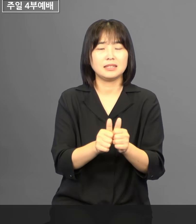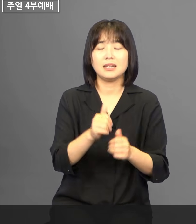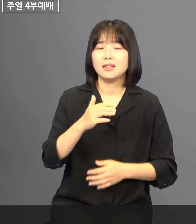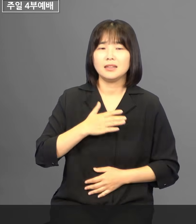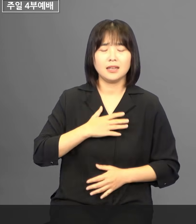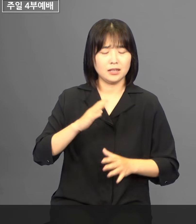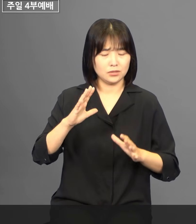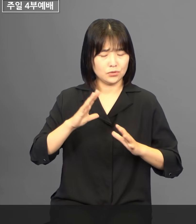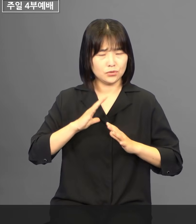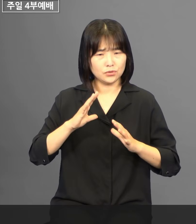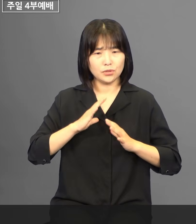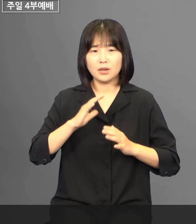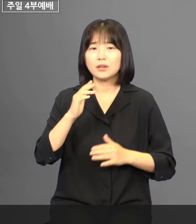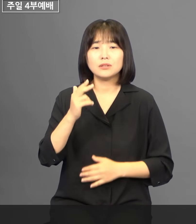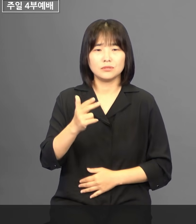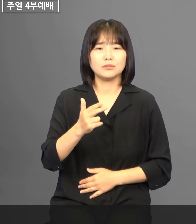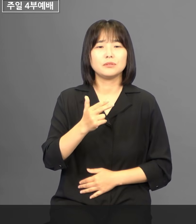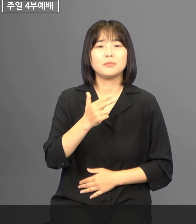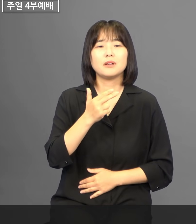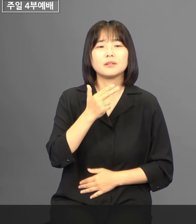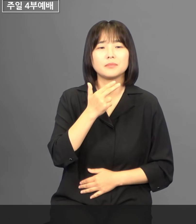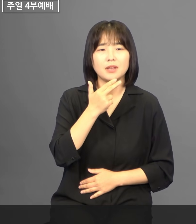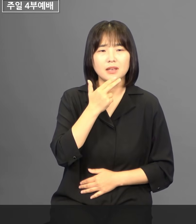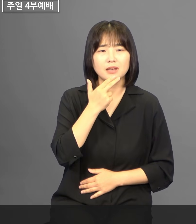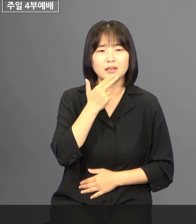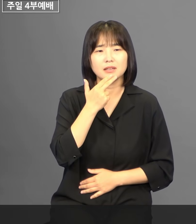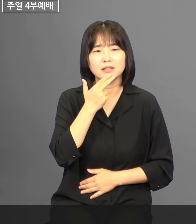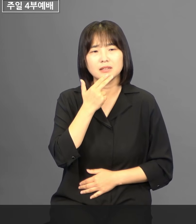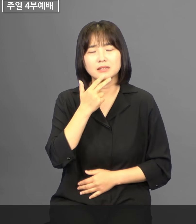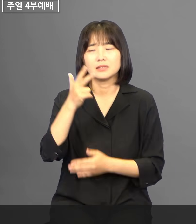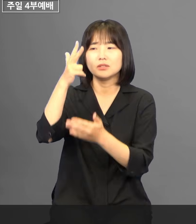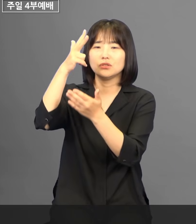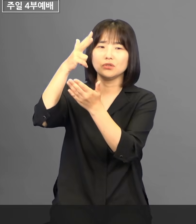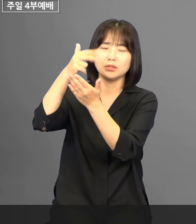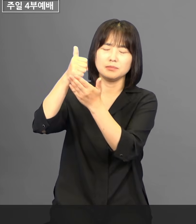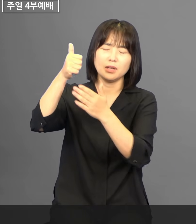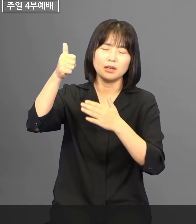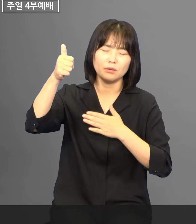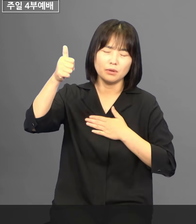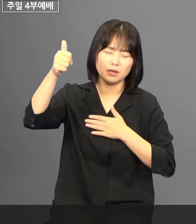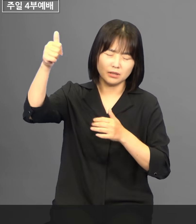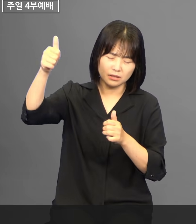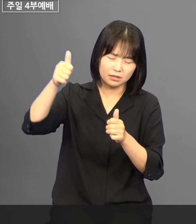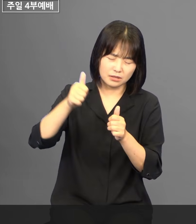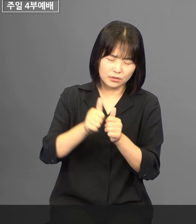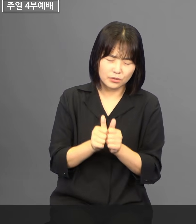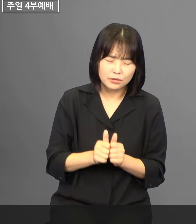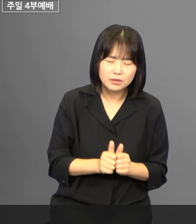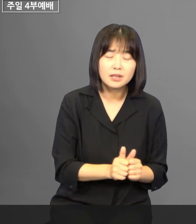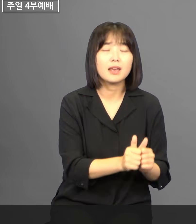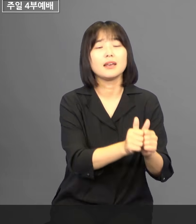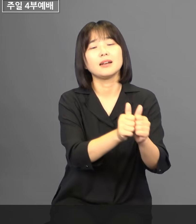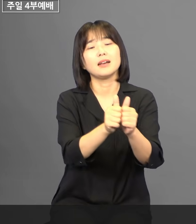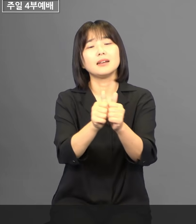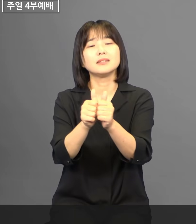동행하시니 나는 두려움 없네 주님 나와